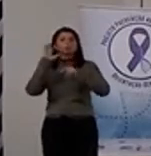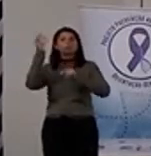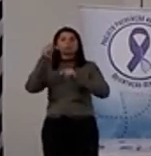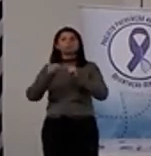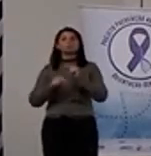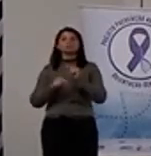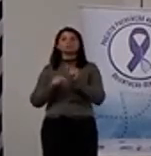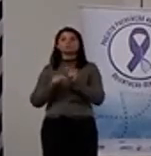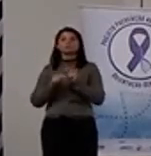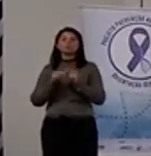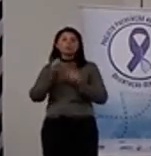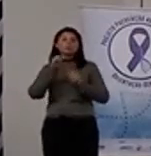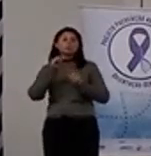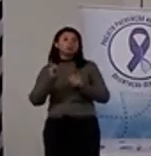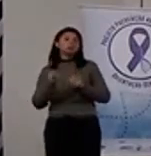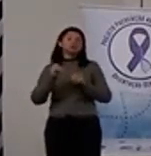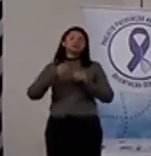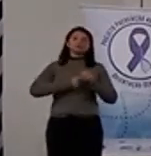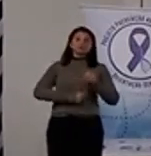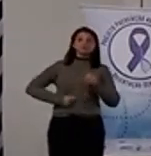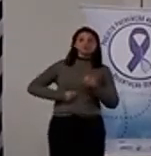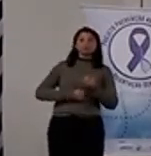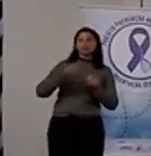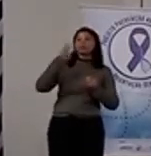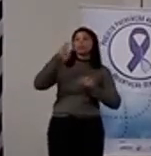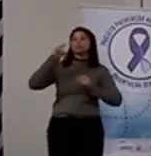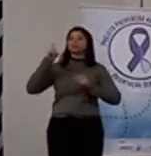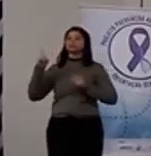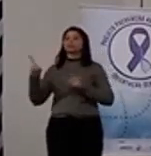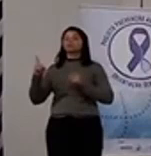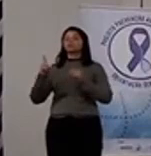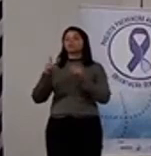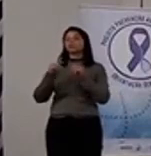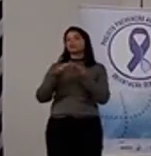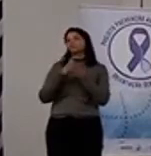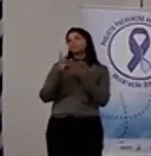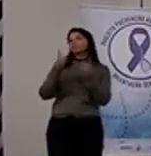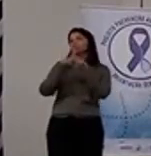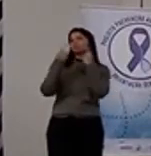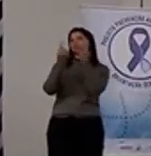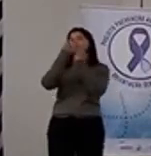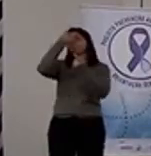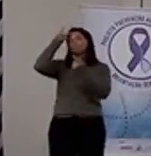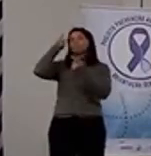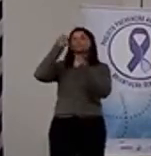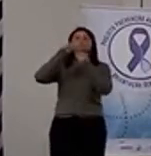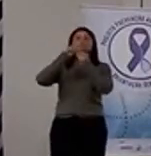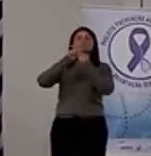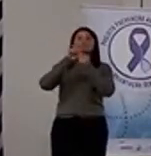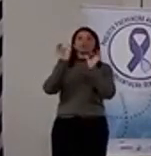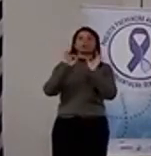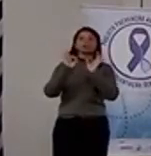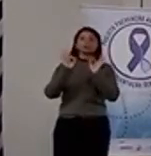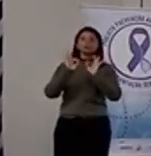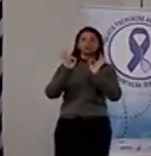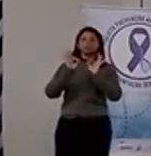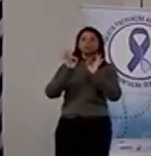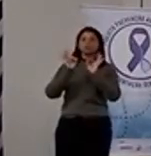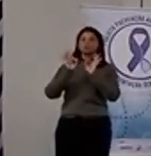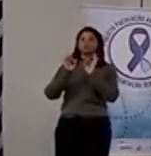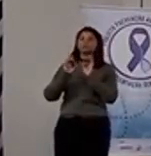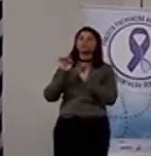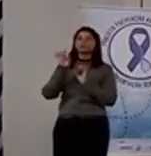feito uma tomografia 3D do bebê, você poderia, mas em geral o pessoal não faz, porque essa doença não afeta grandes órgãos, é mais